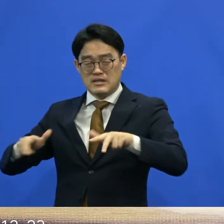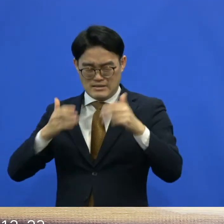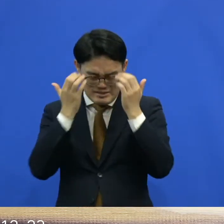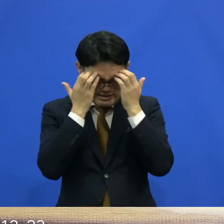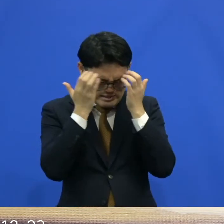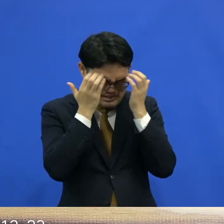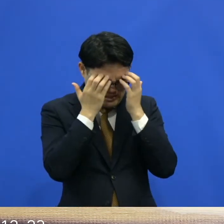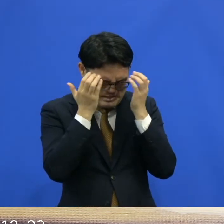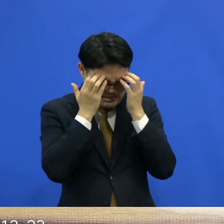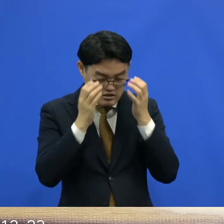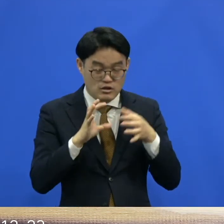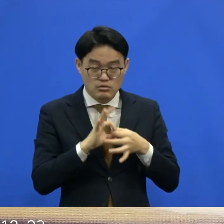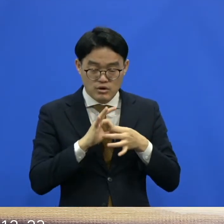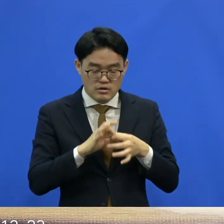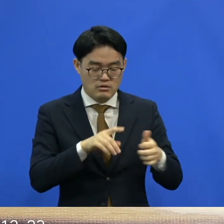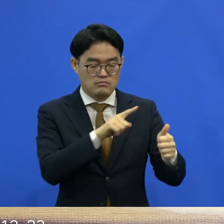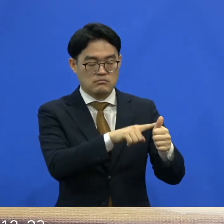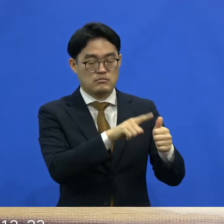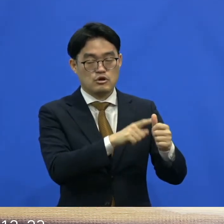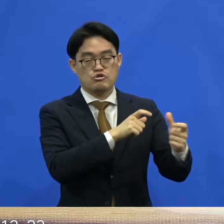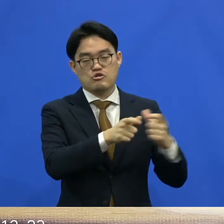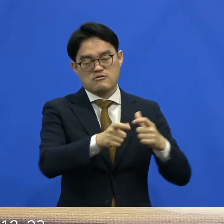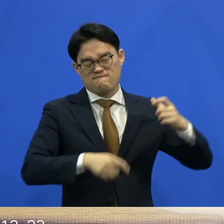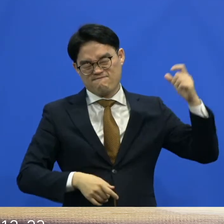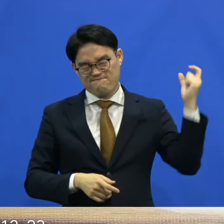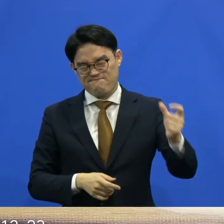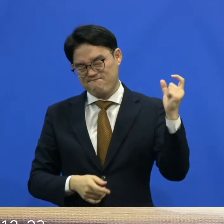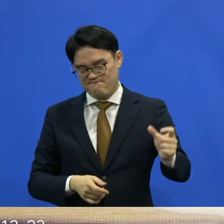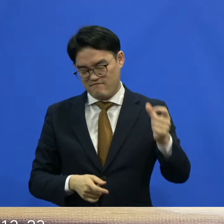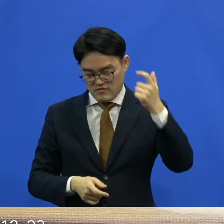시련을 통하여 더 단단해진 영혼을 만들었다.